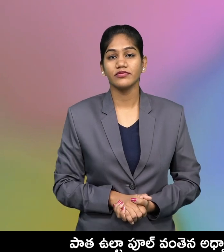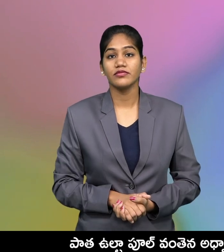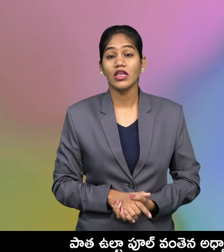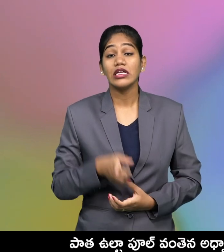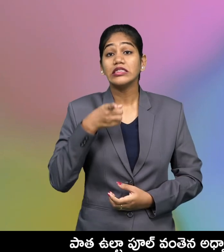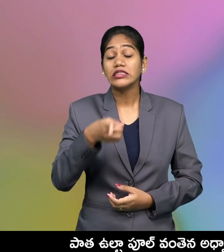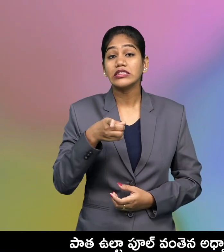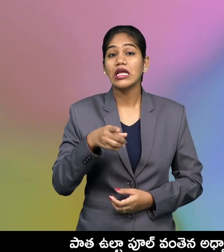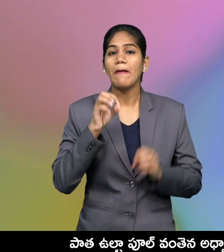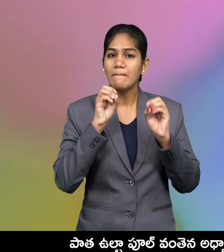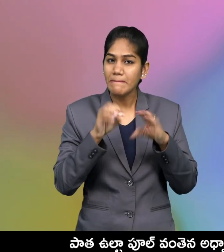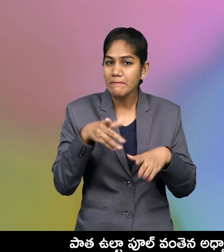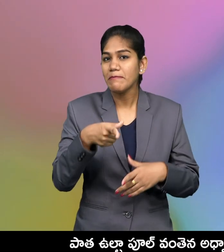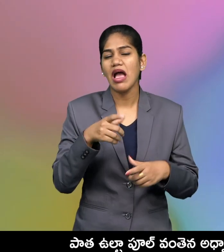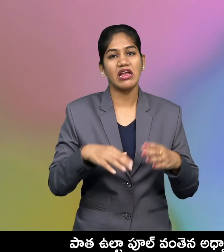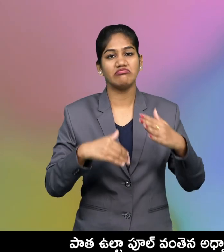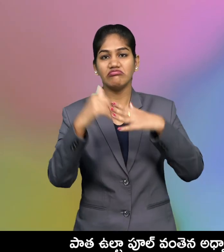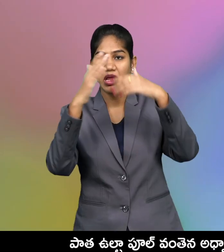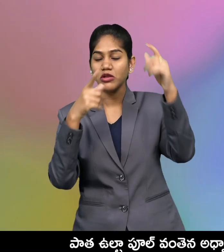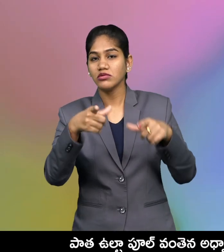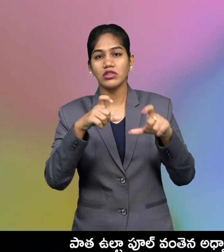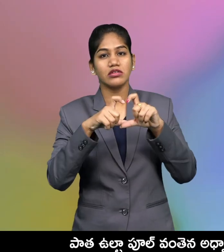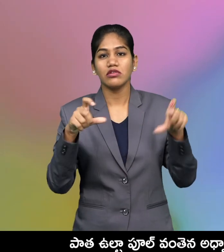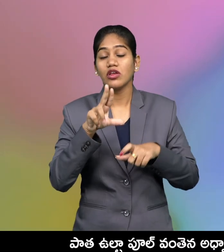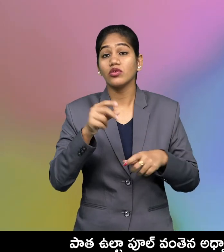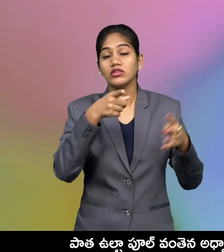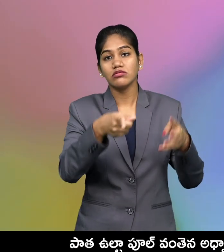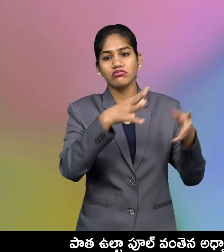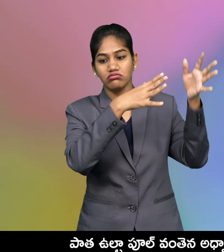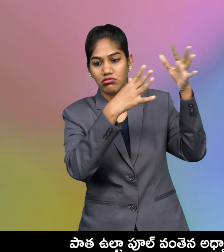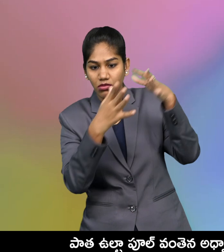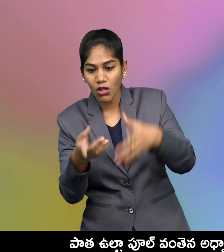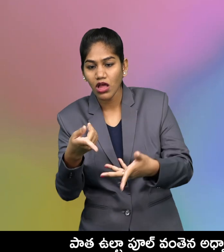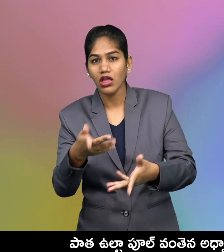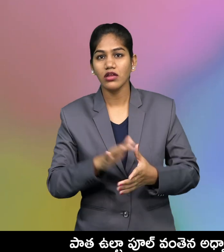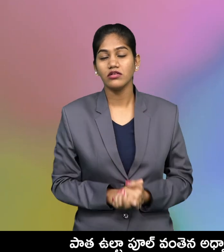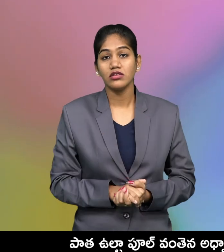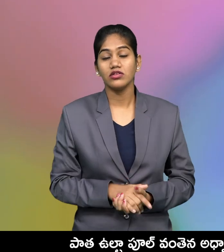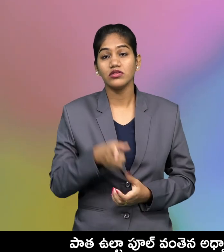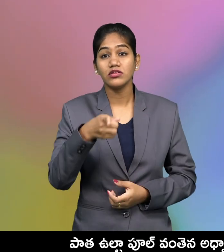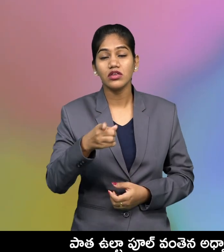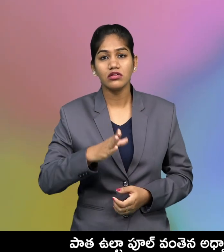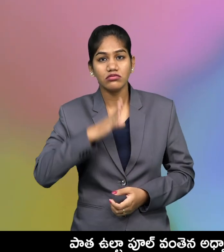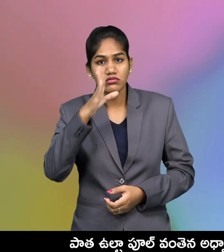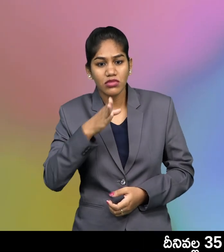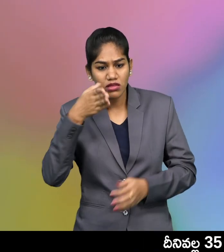పాత ఉల్టాపూల్ వంతెన అధ్వానంగా ఉంది. అది కూలిపోయి ప్రయాణిస్తున్న రైలుపై పడింది.